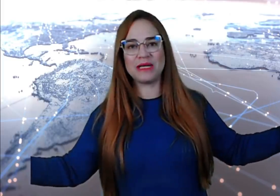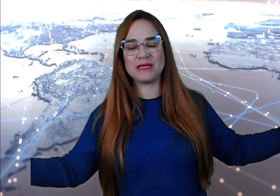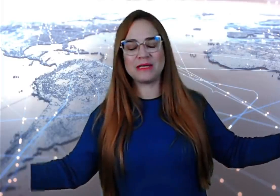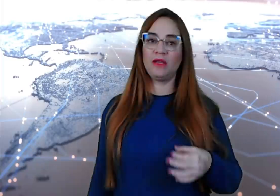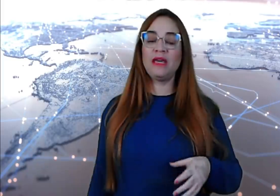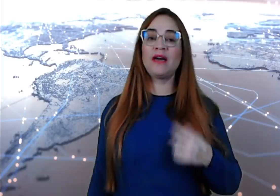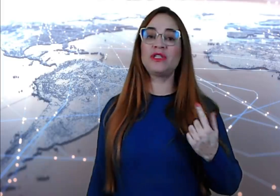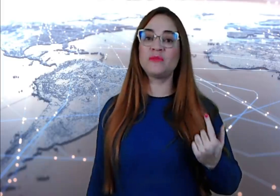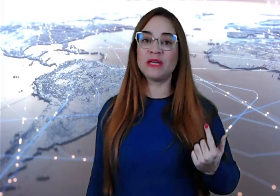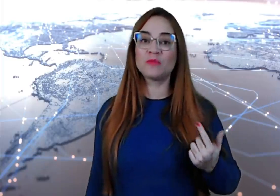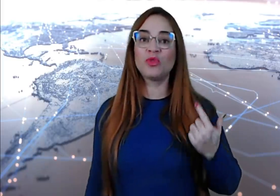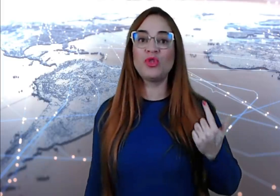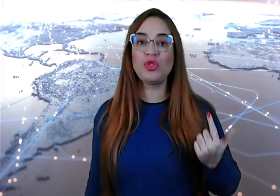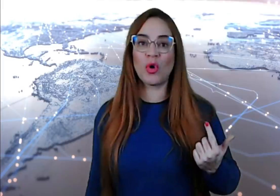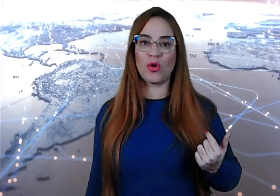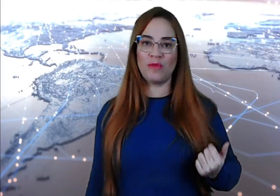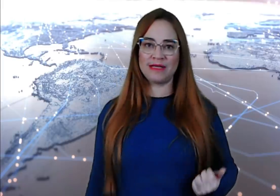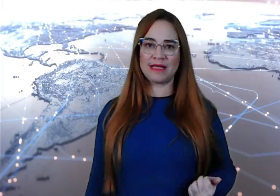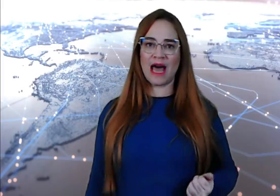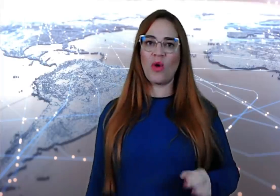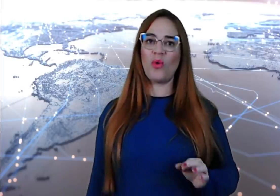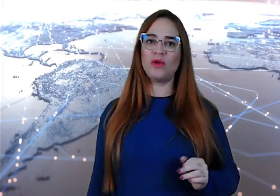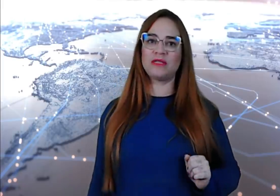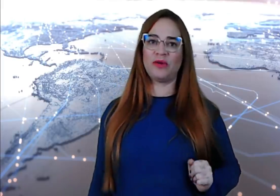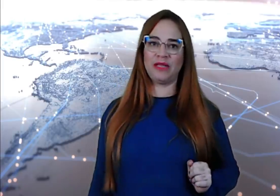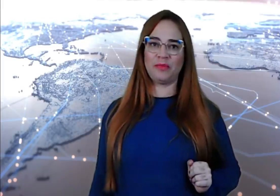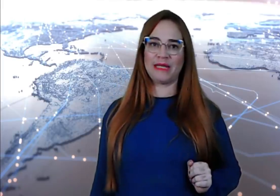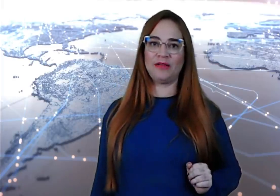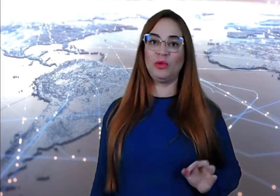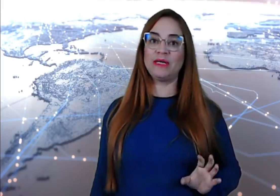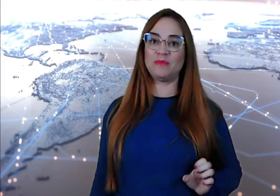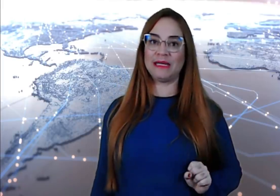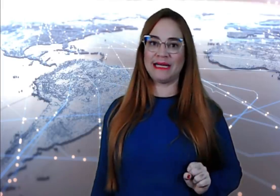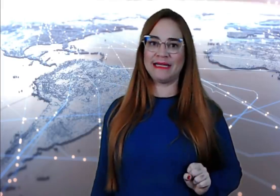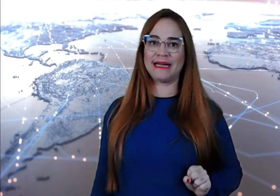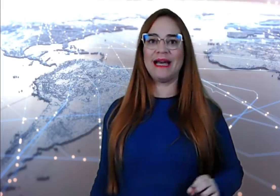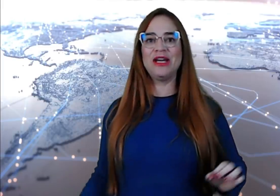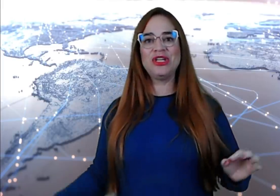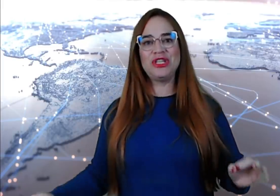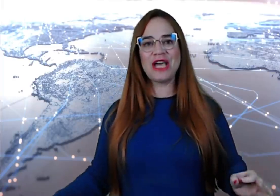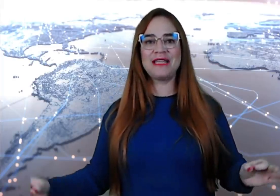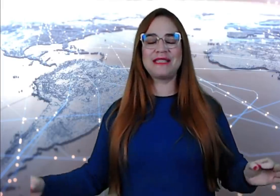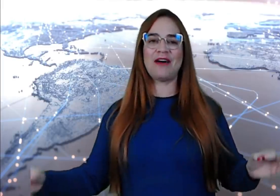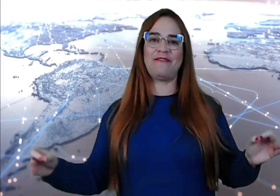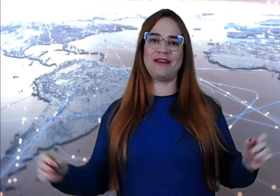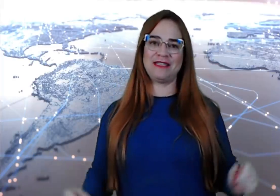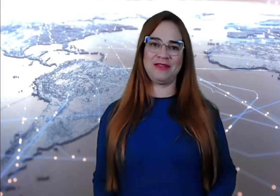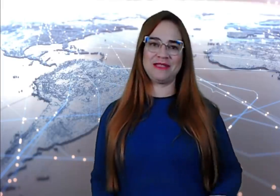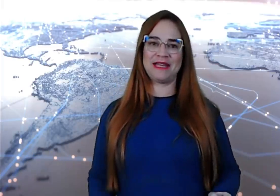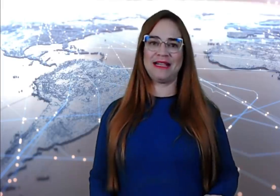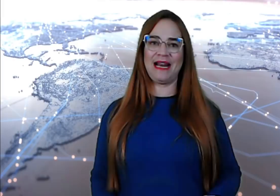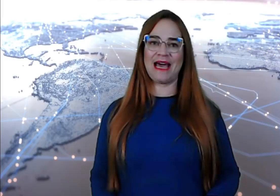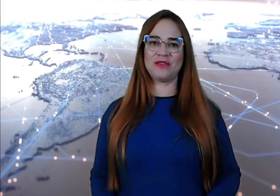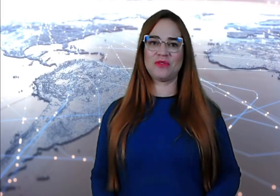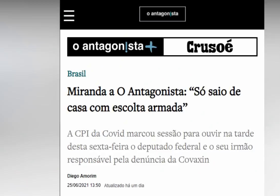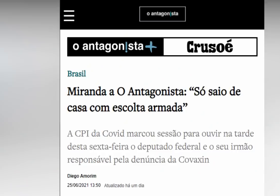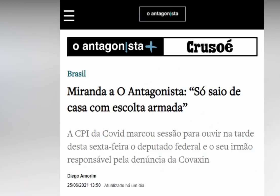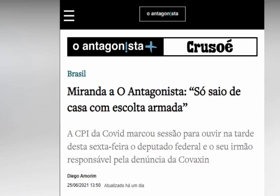desse. E antes mesmo do show começar, o seu deputado Luiz Pilantra já estava fazendo estardalhaço. Miranda